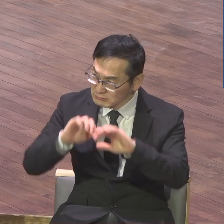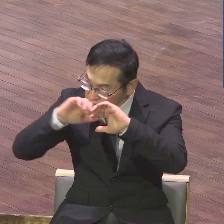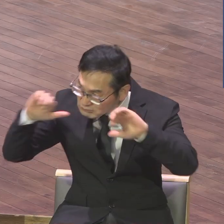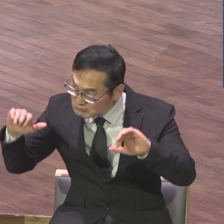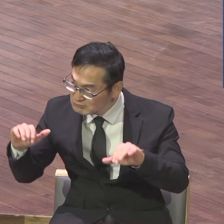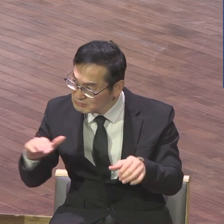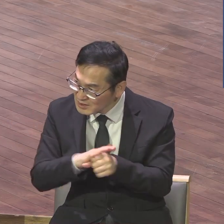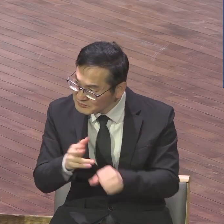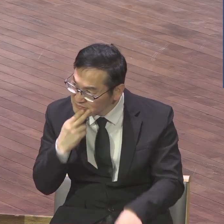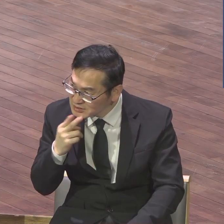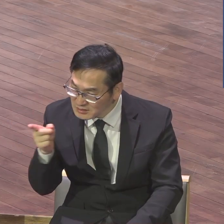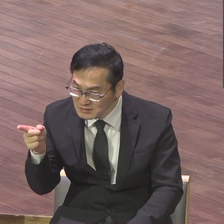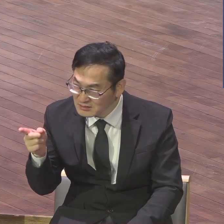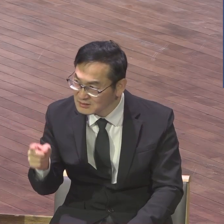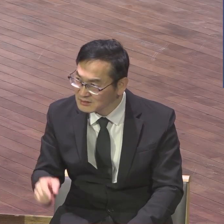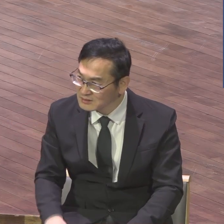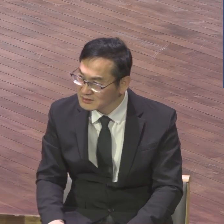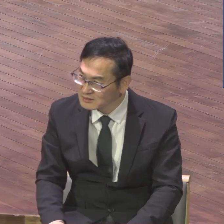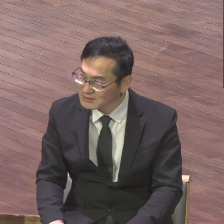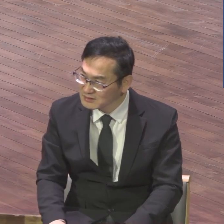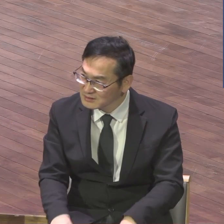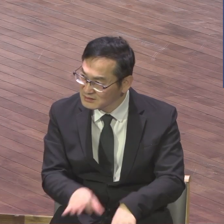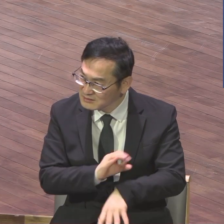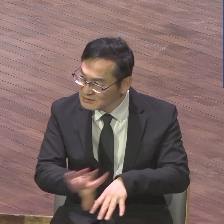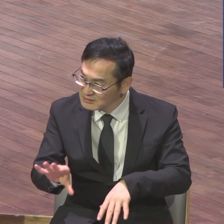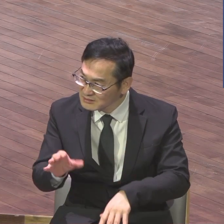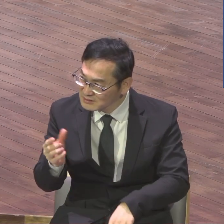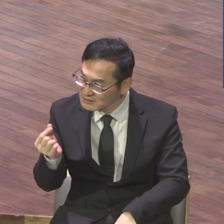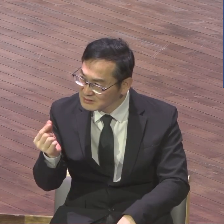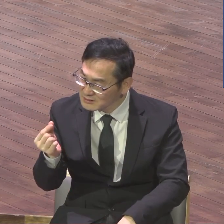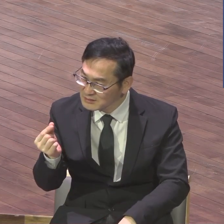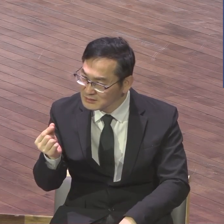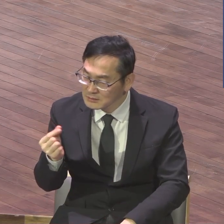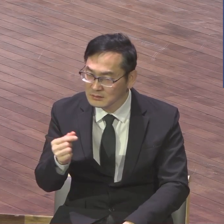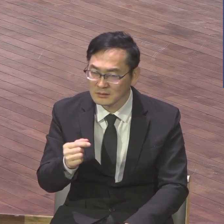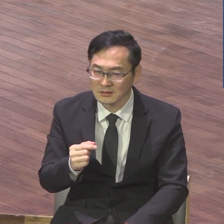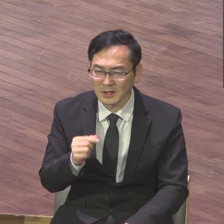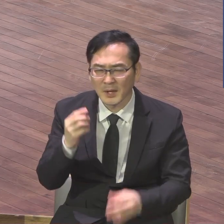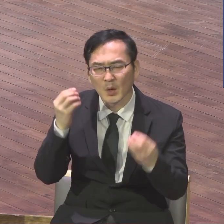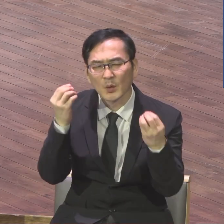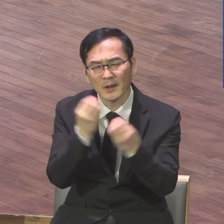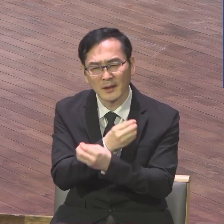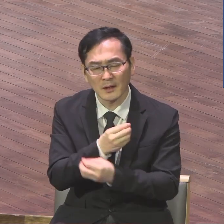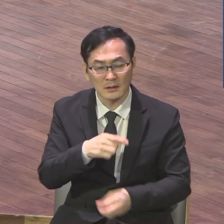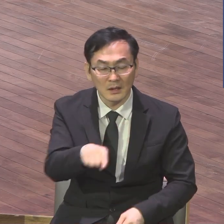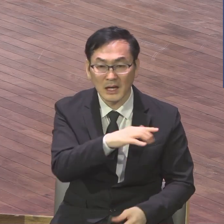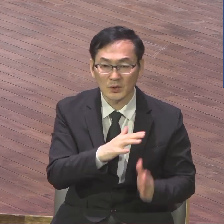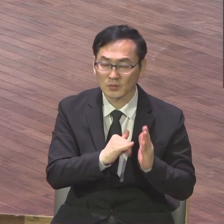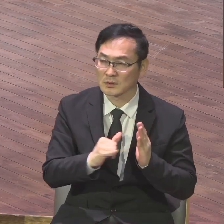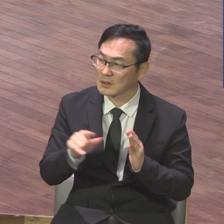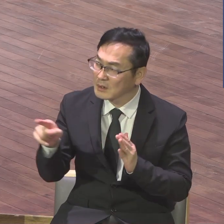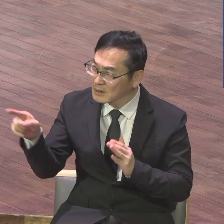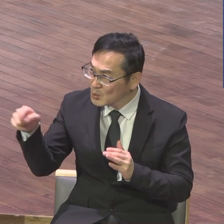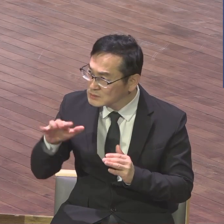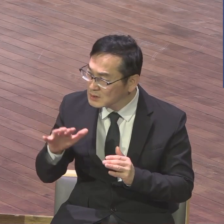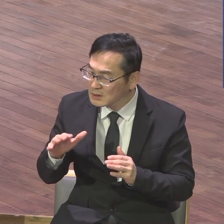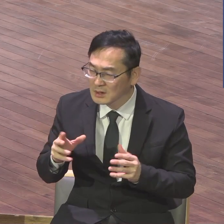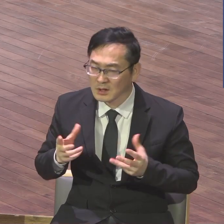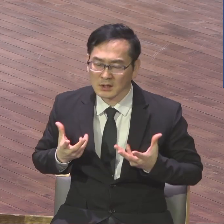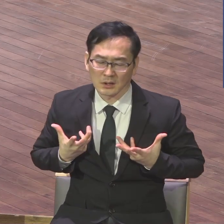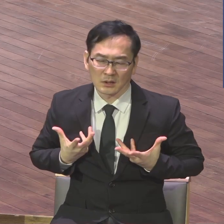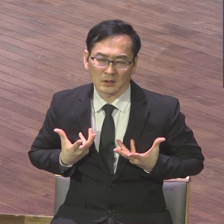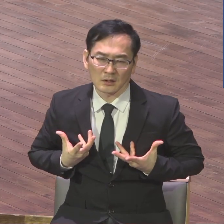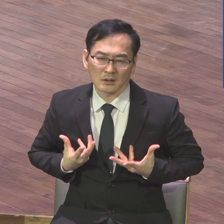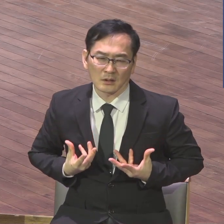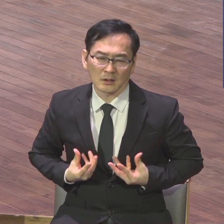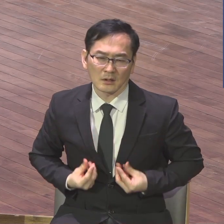예수님의 사랑을 특별히 받고 있었던 이 가족 마음은 더 아팠을 거예요. 어쩌면 더